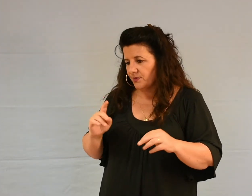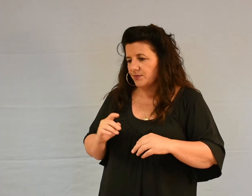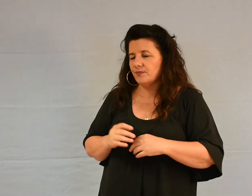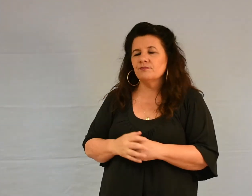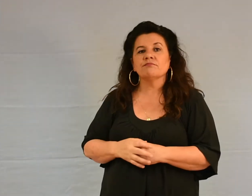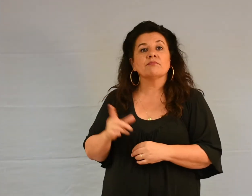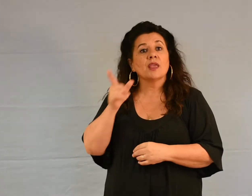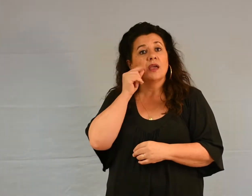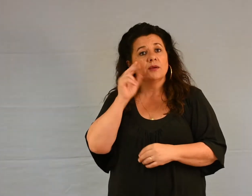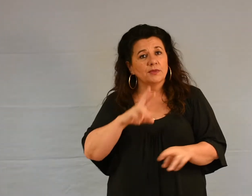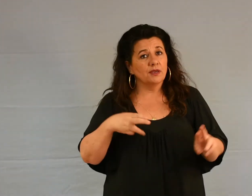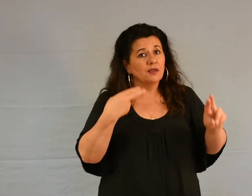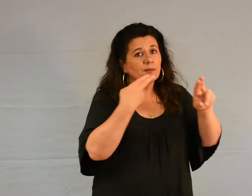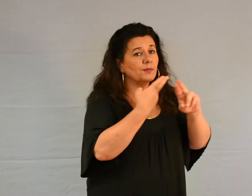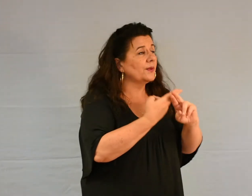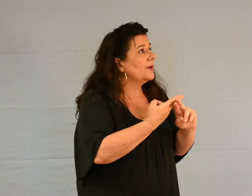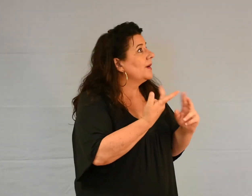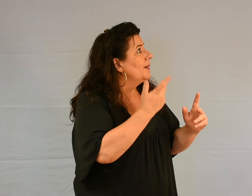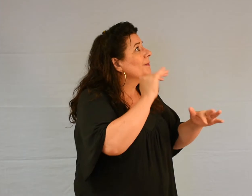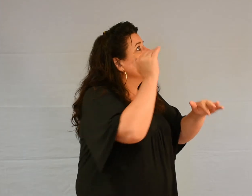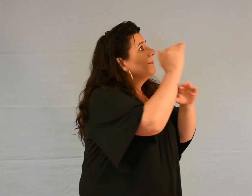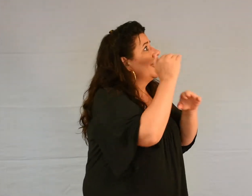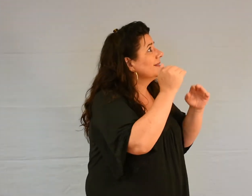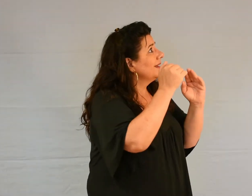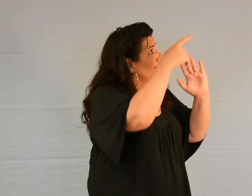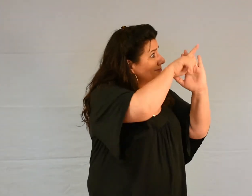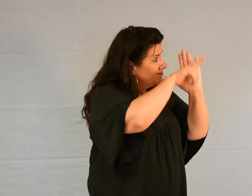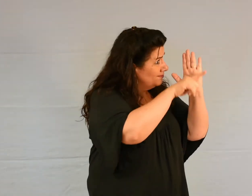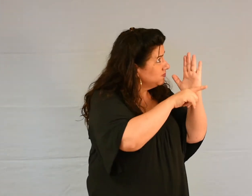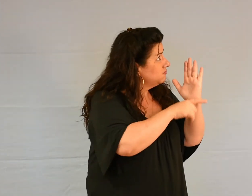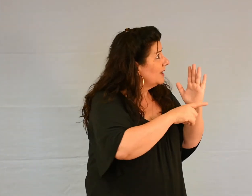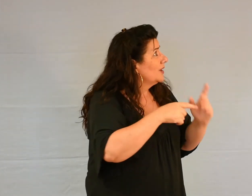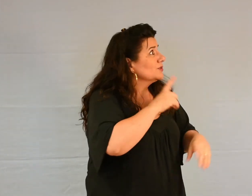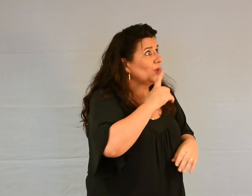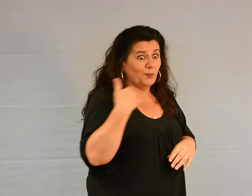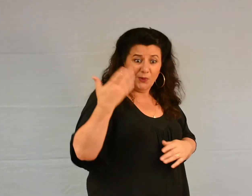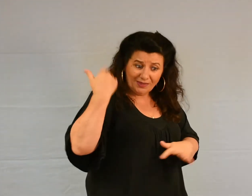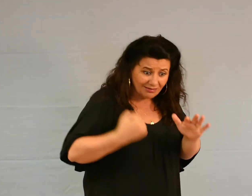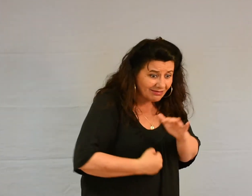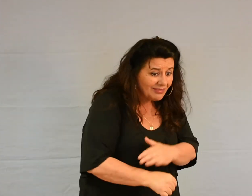L'homme répondit : Maître, tout cela, je l'ai observé depuis ma jeunesse.